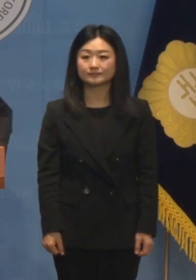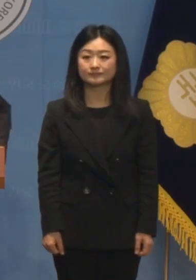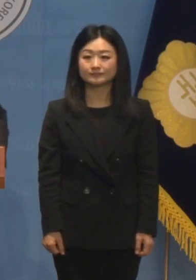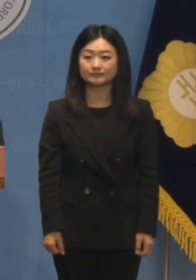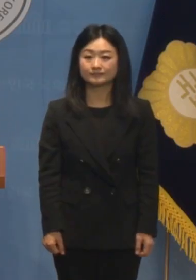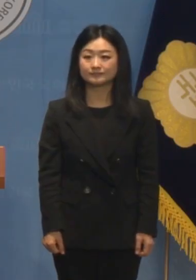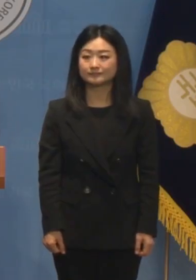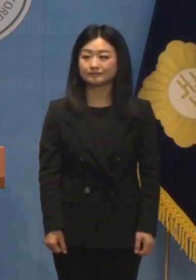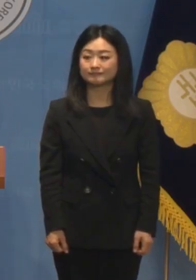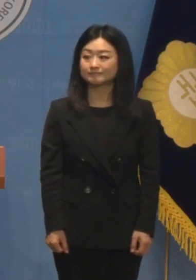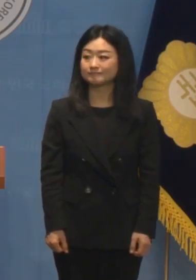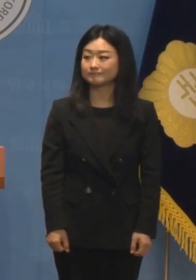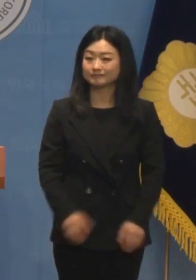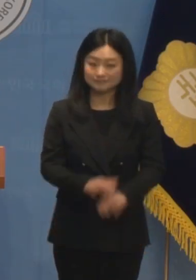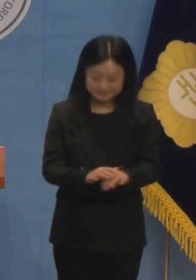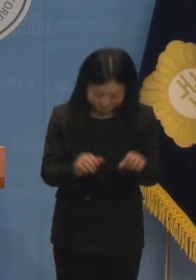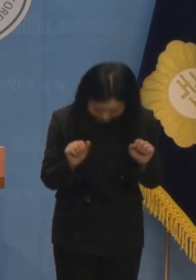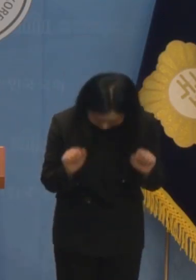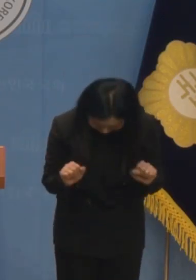시작하겠습니다.